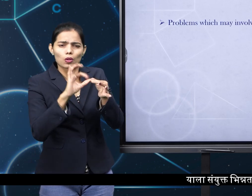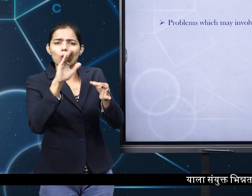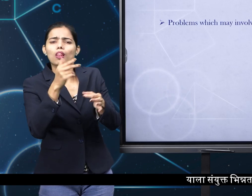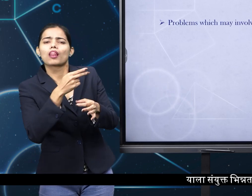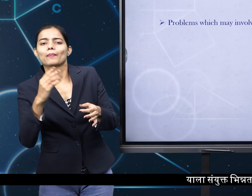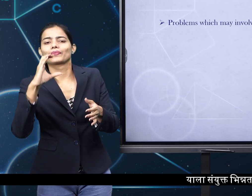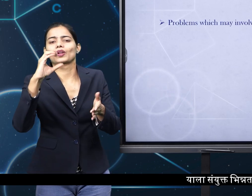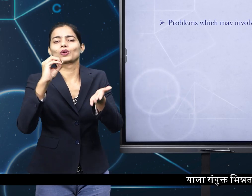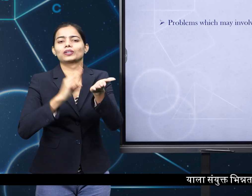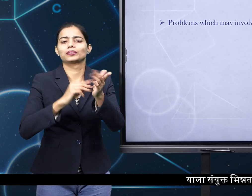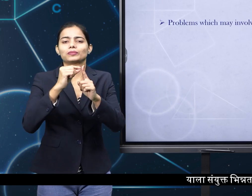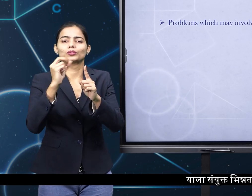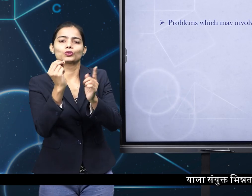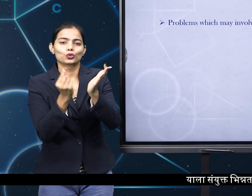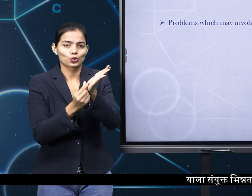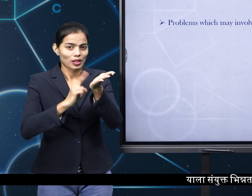म्हणतात.